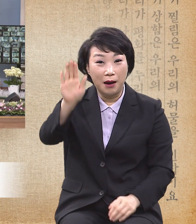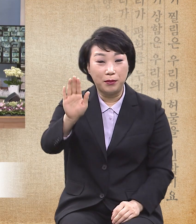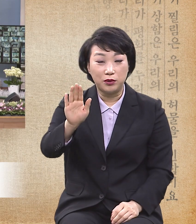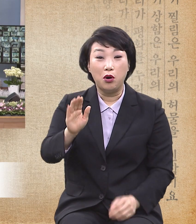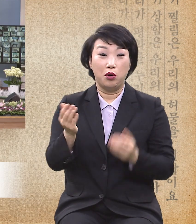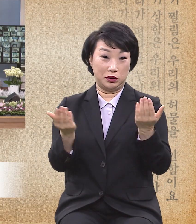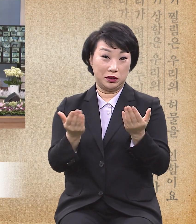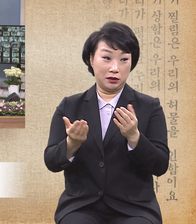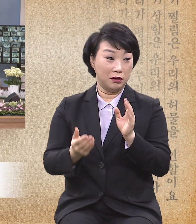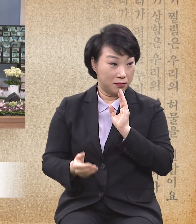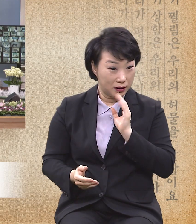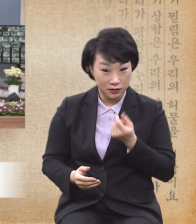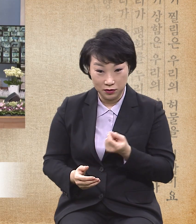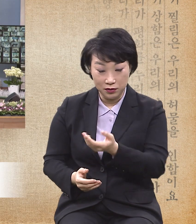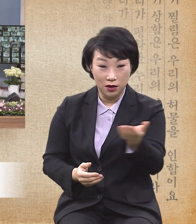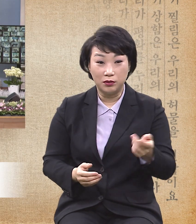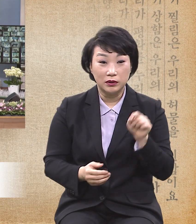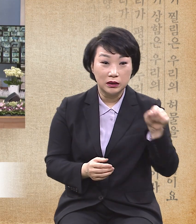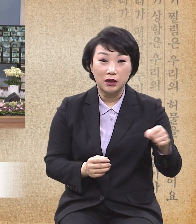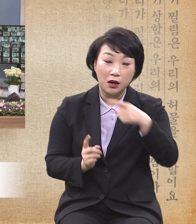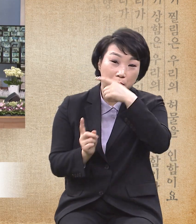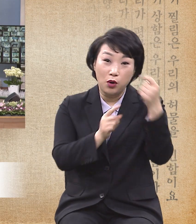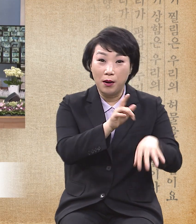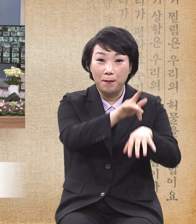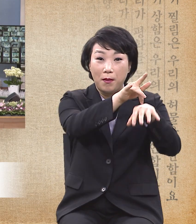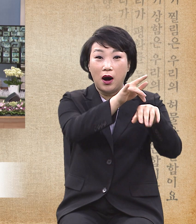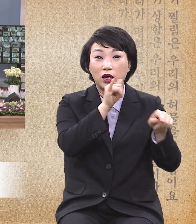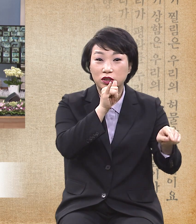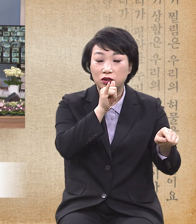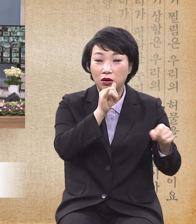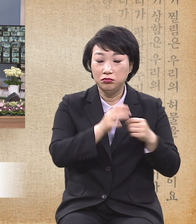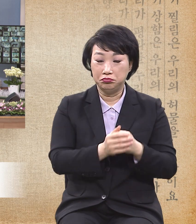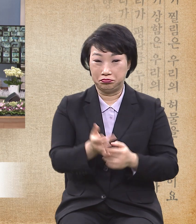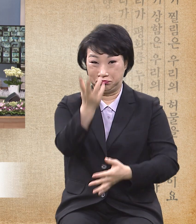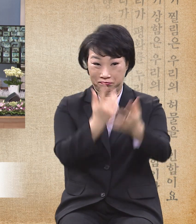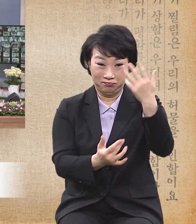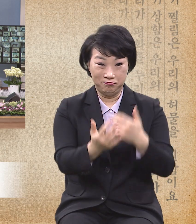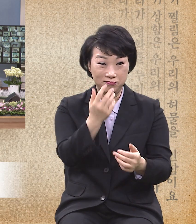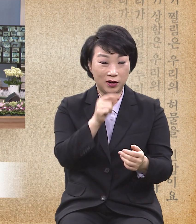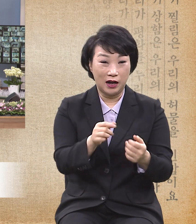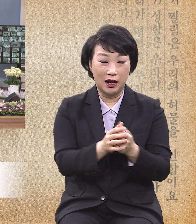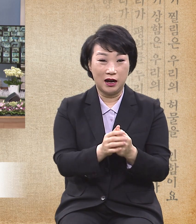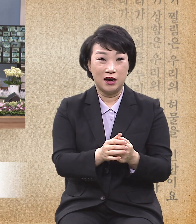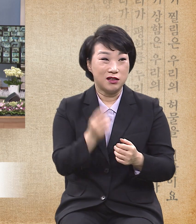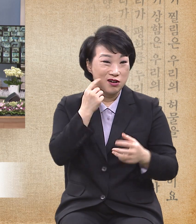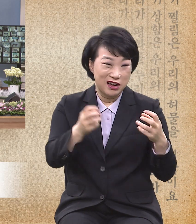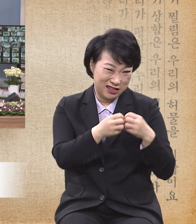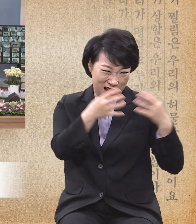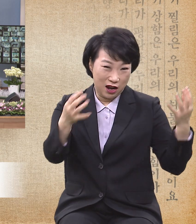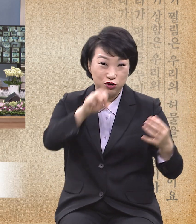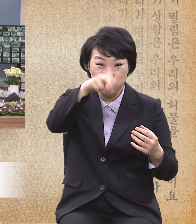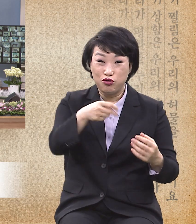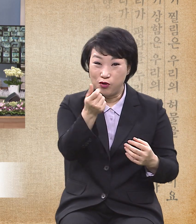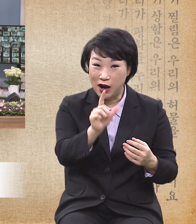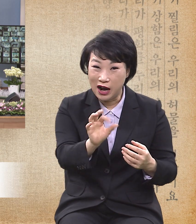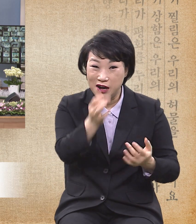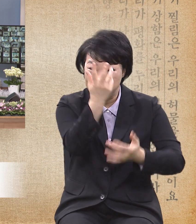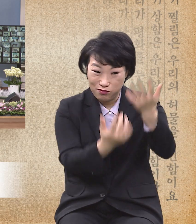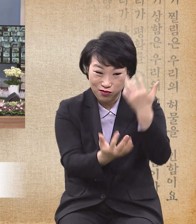장차올 일입니다. 또 저희를 미혹하는 마귀가 불과 유황 불못에